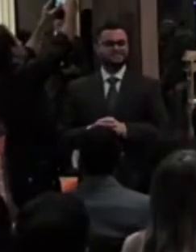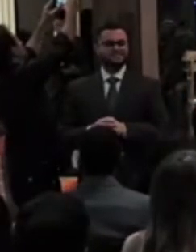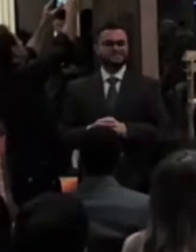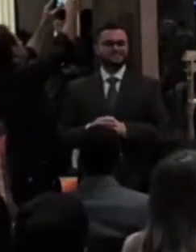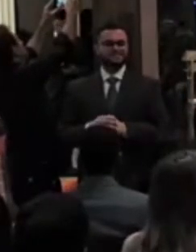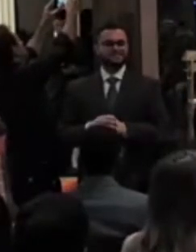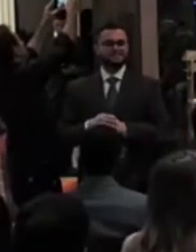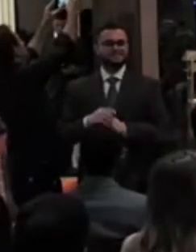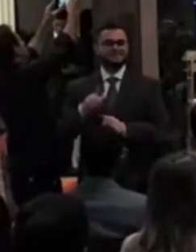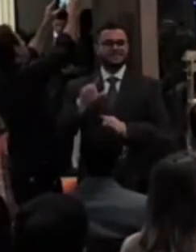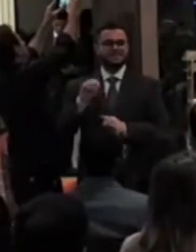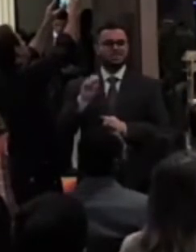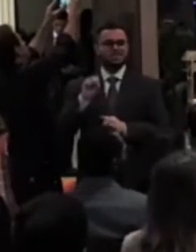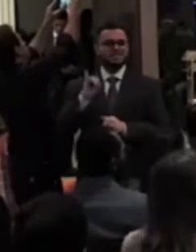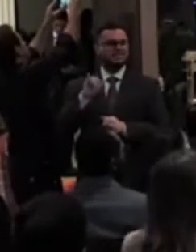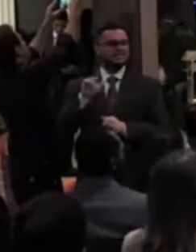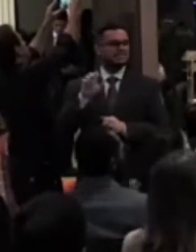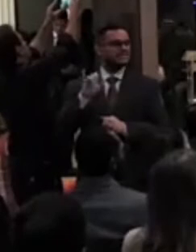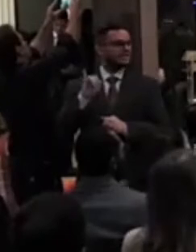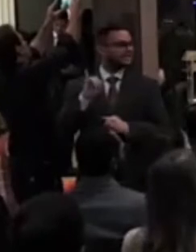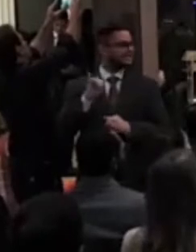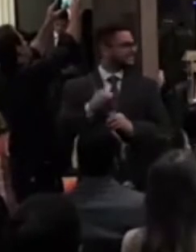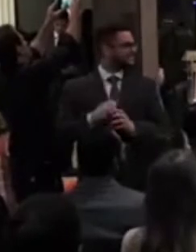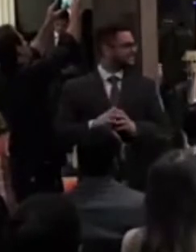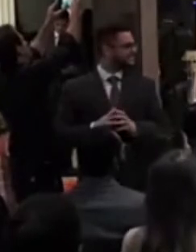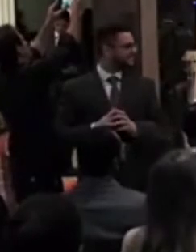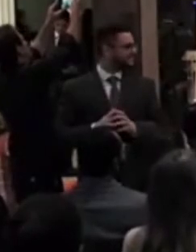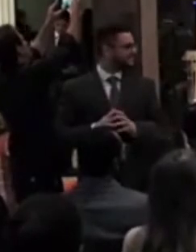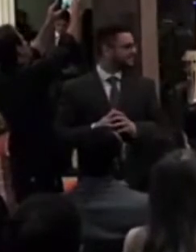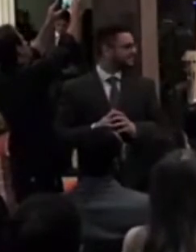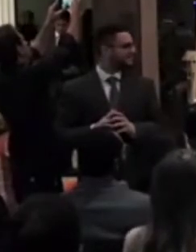Rosilei Alves Pinheiro.